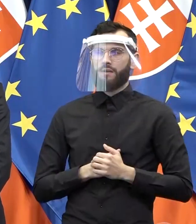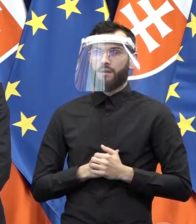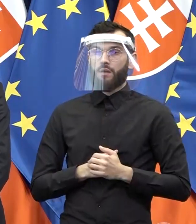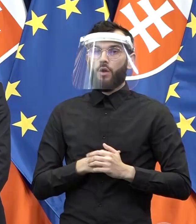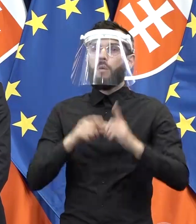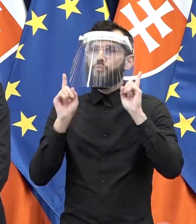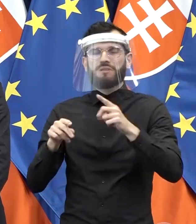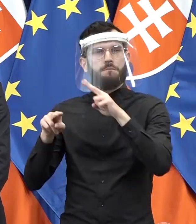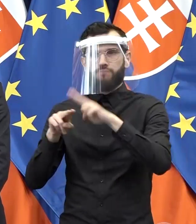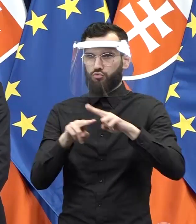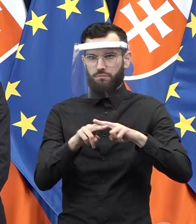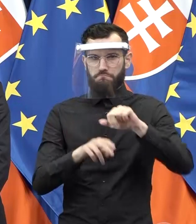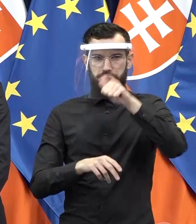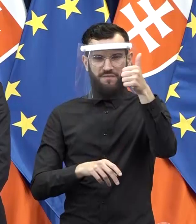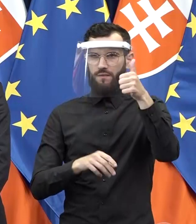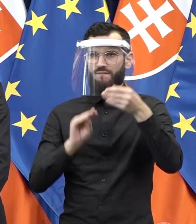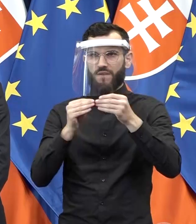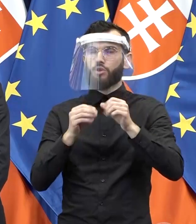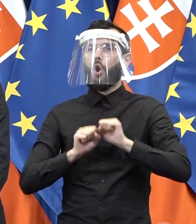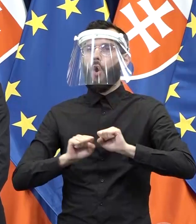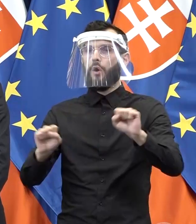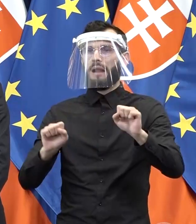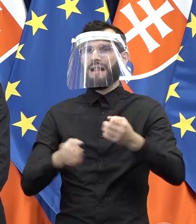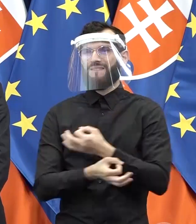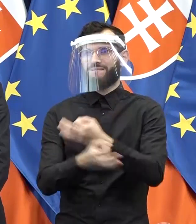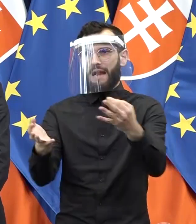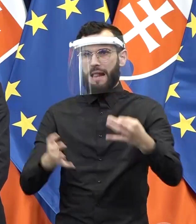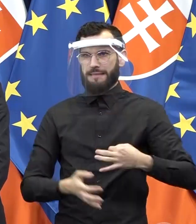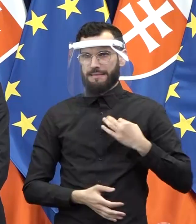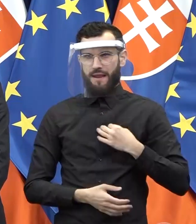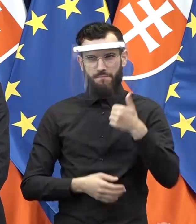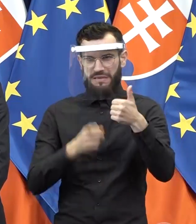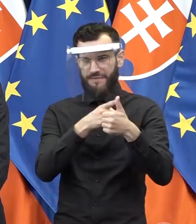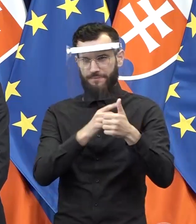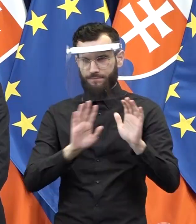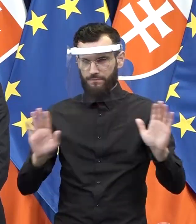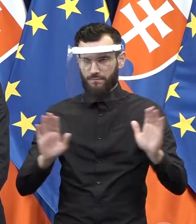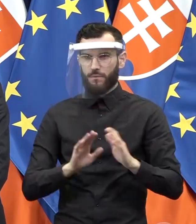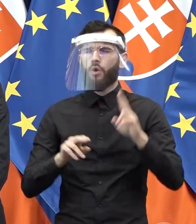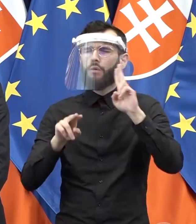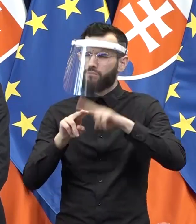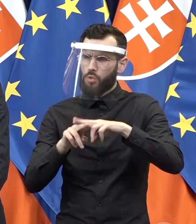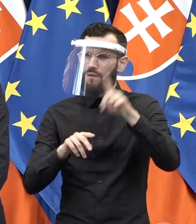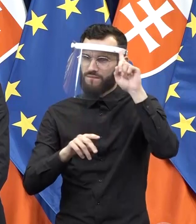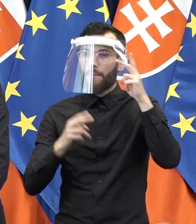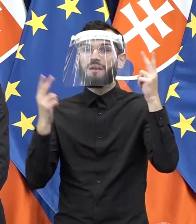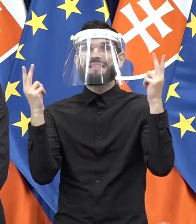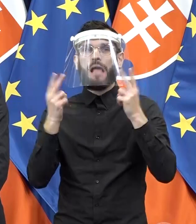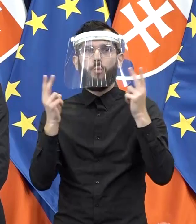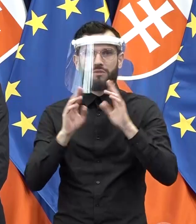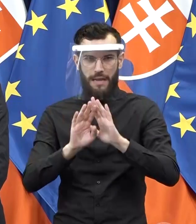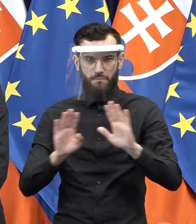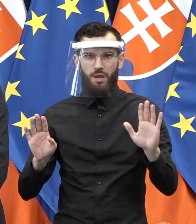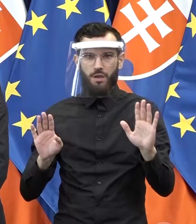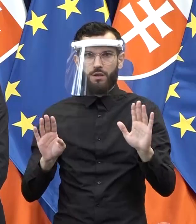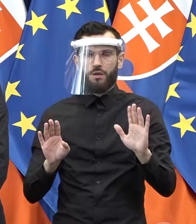musíme ísť do radu. Prioritná je ochrana verejného zdravia. Následne samozrejme, samozrejme, samozrejme.